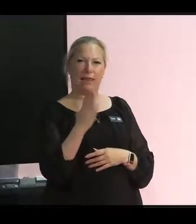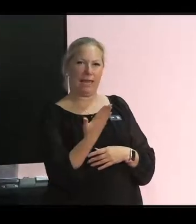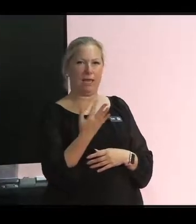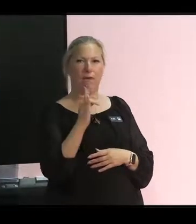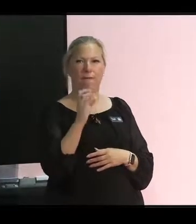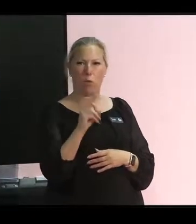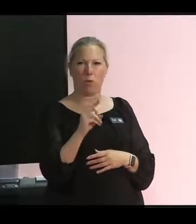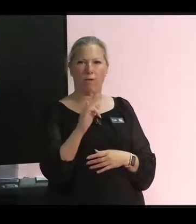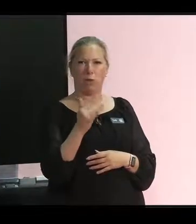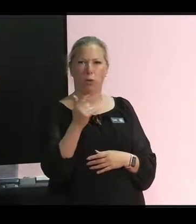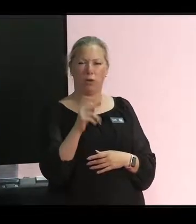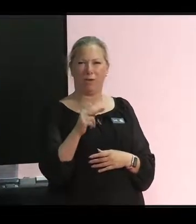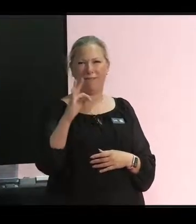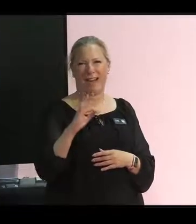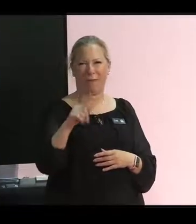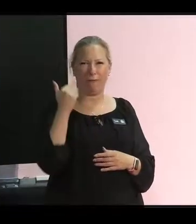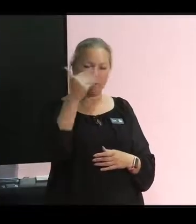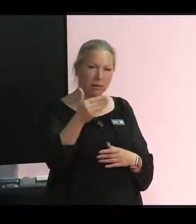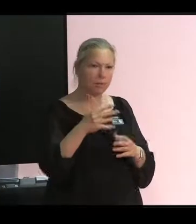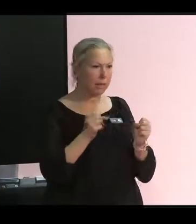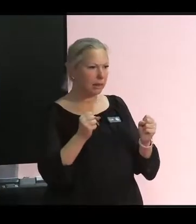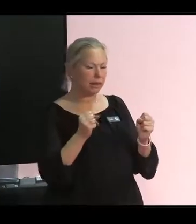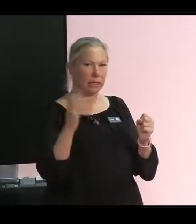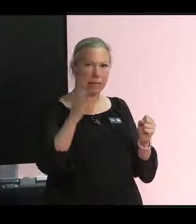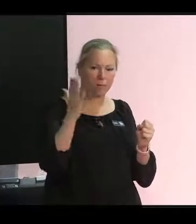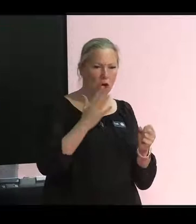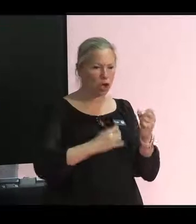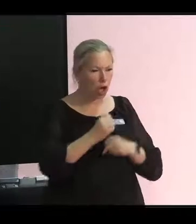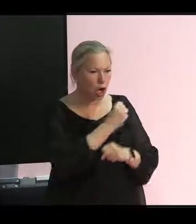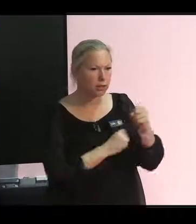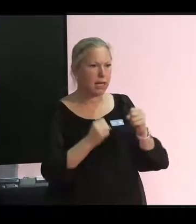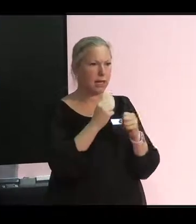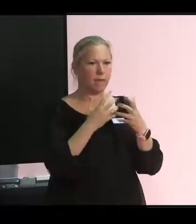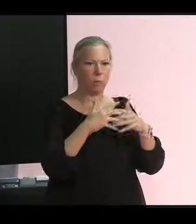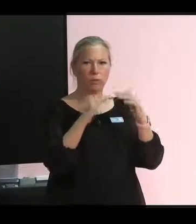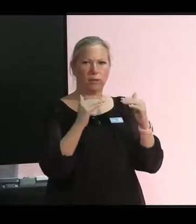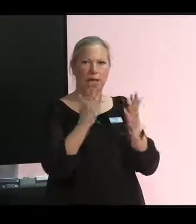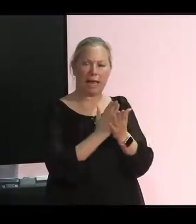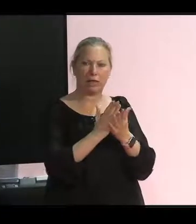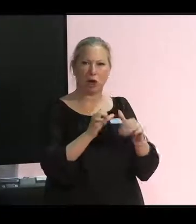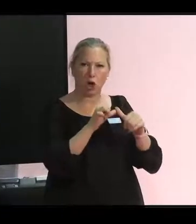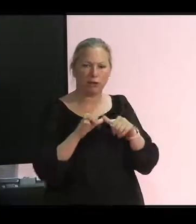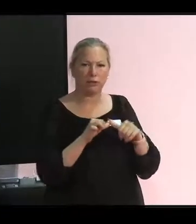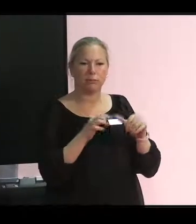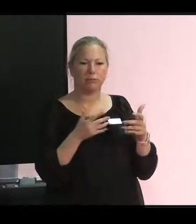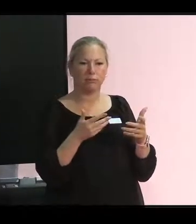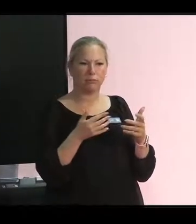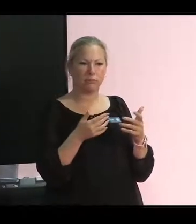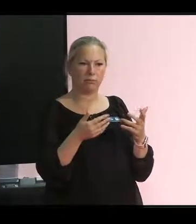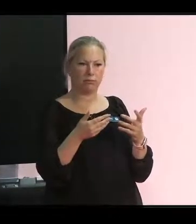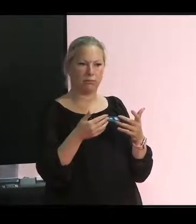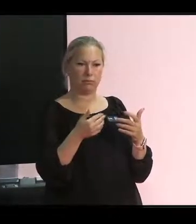Men i vanliga fall så ser vi inte kopplingen mellan klimatrörelsen och funktionsrättsrörelsen. Alltså, kan ni